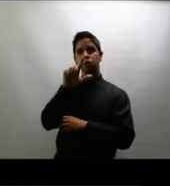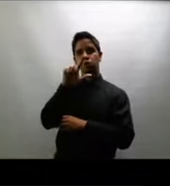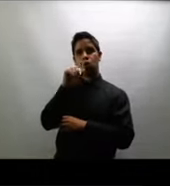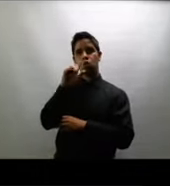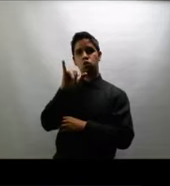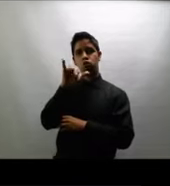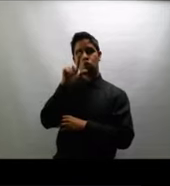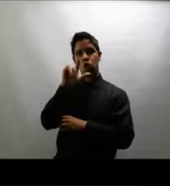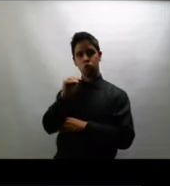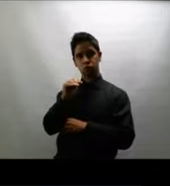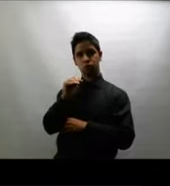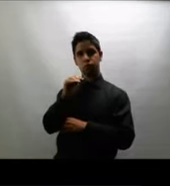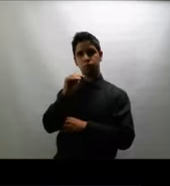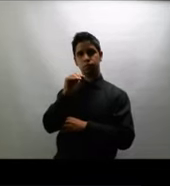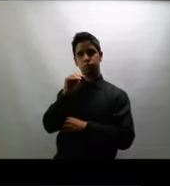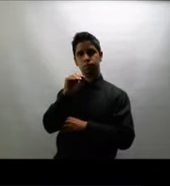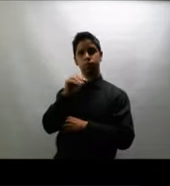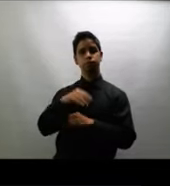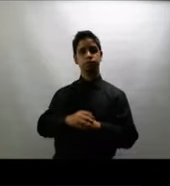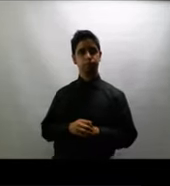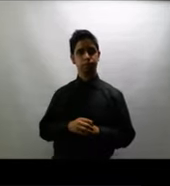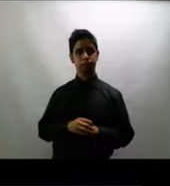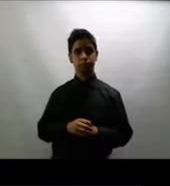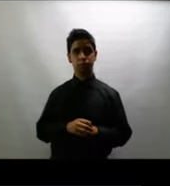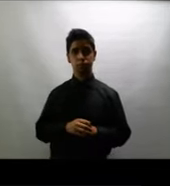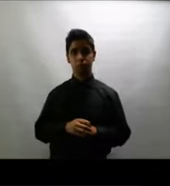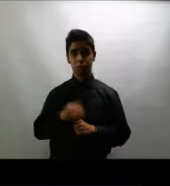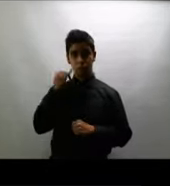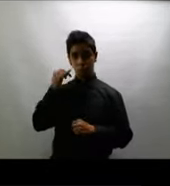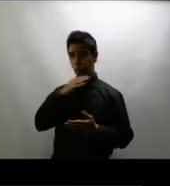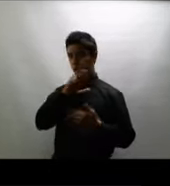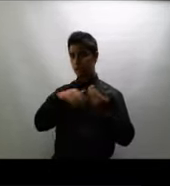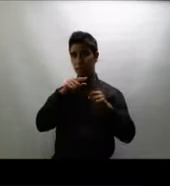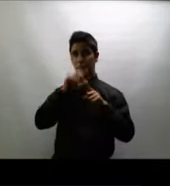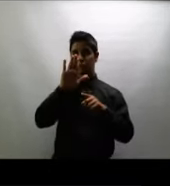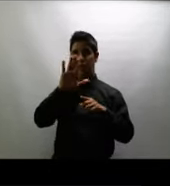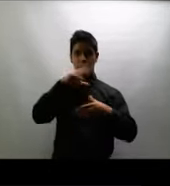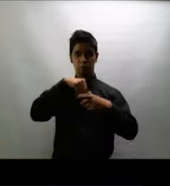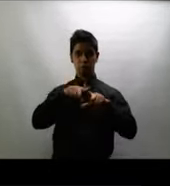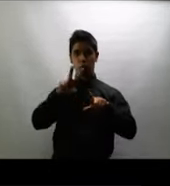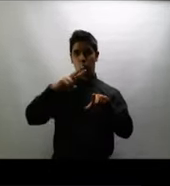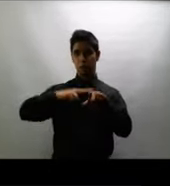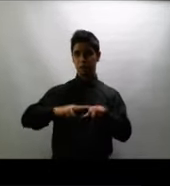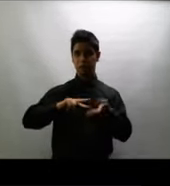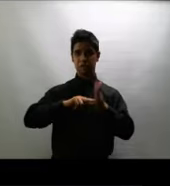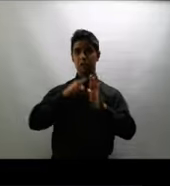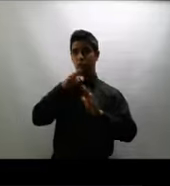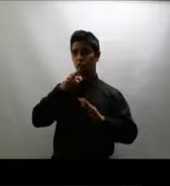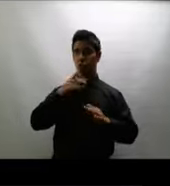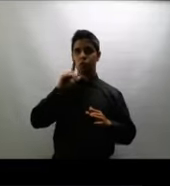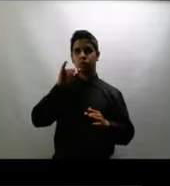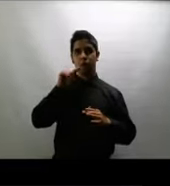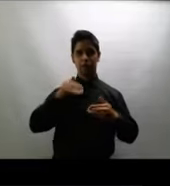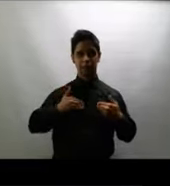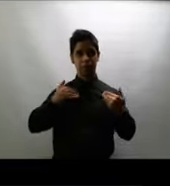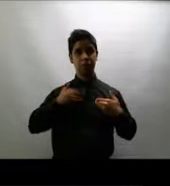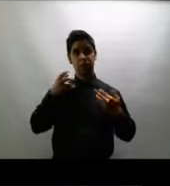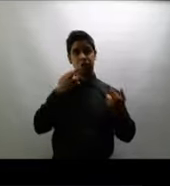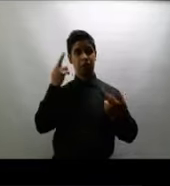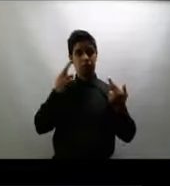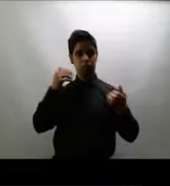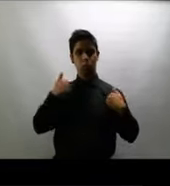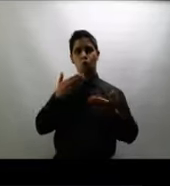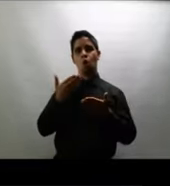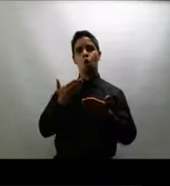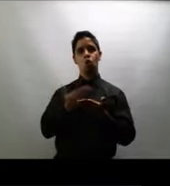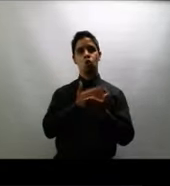OMG, FOMO, YOLO, LOL, JK. Si esto está en tu vocabulario, eres Data Happy. Por eso te traemos el nuevo plan de